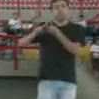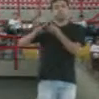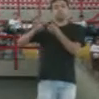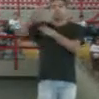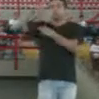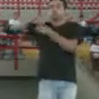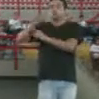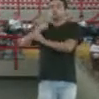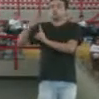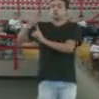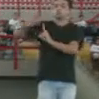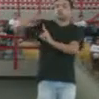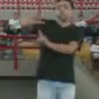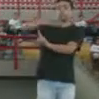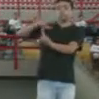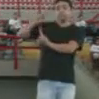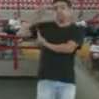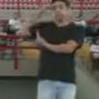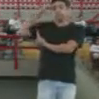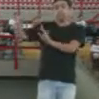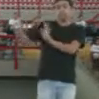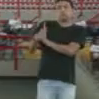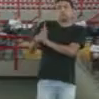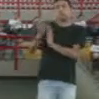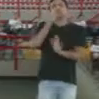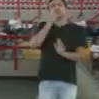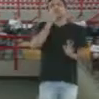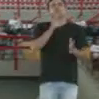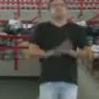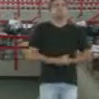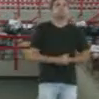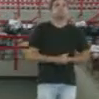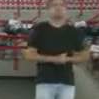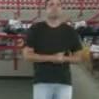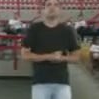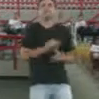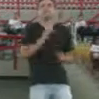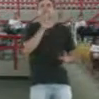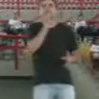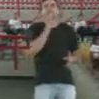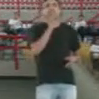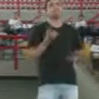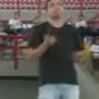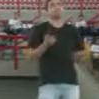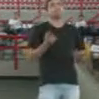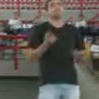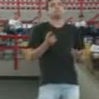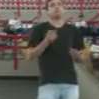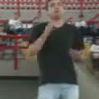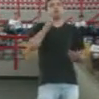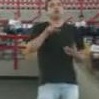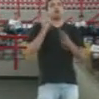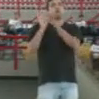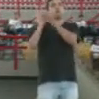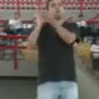uma sociedade específica. Quer ver? Me dê o